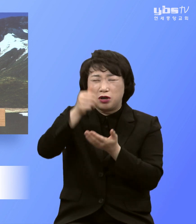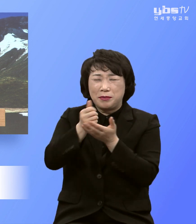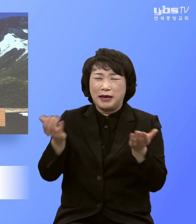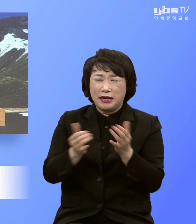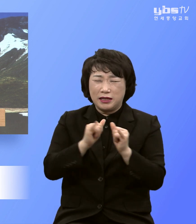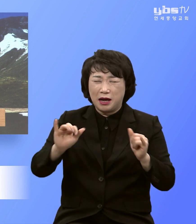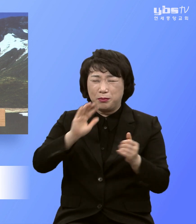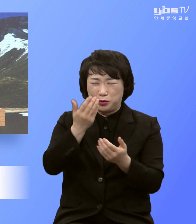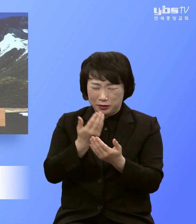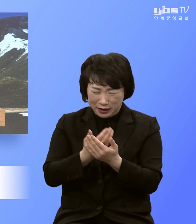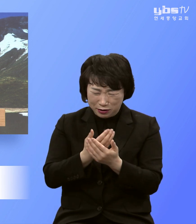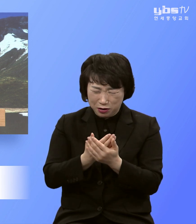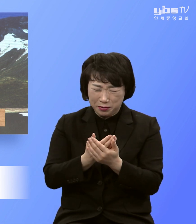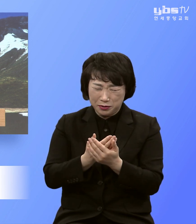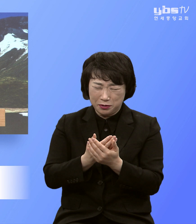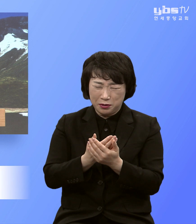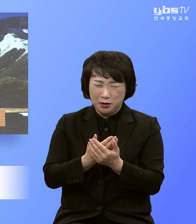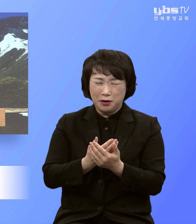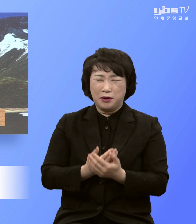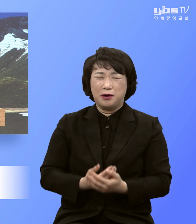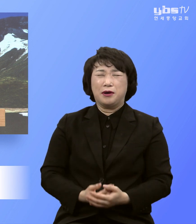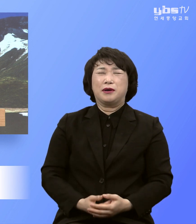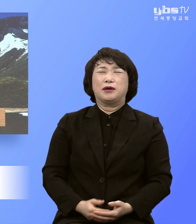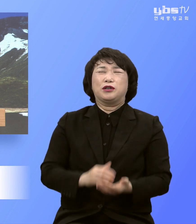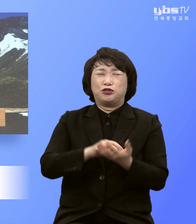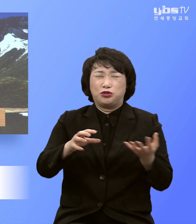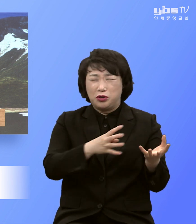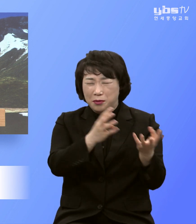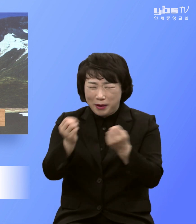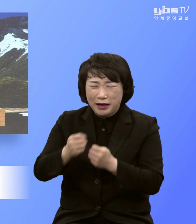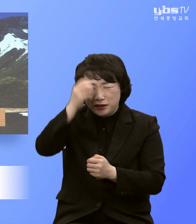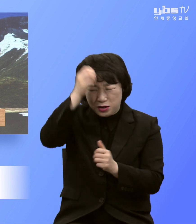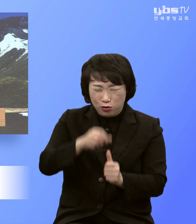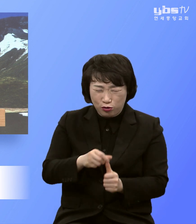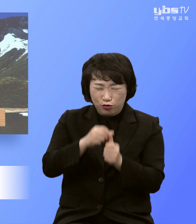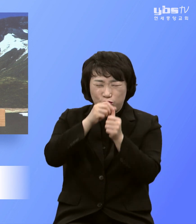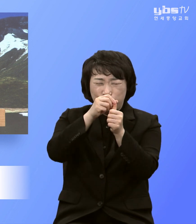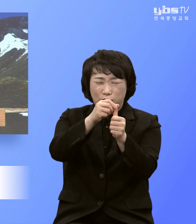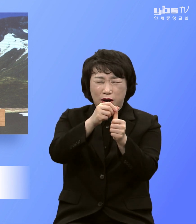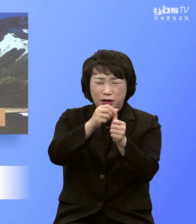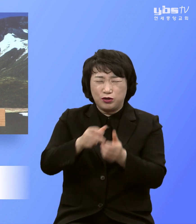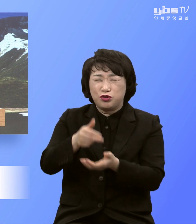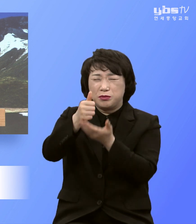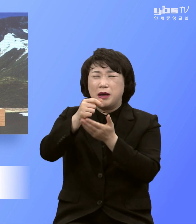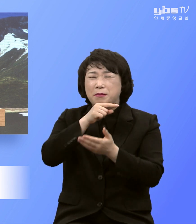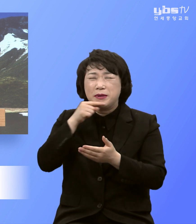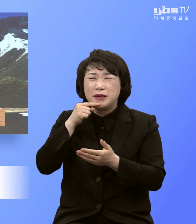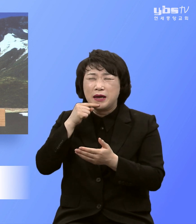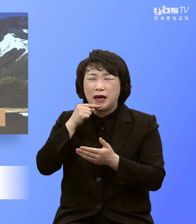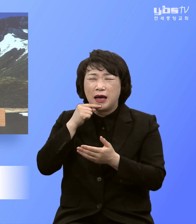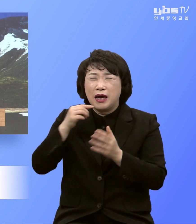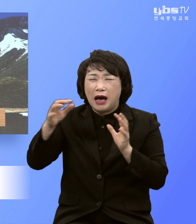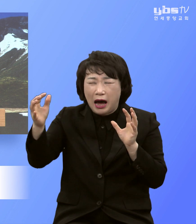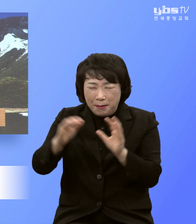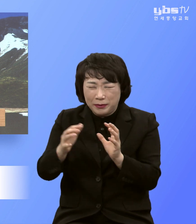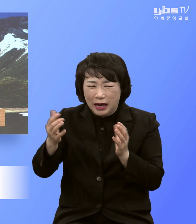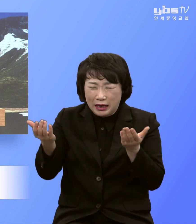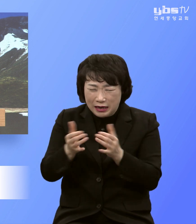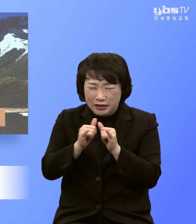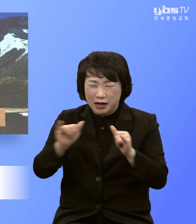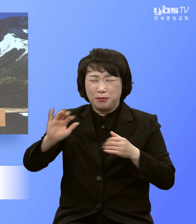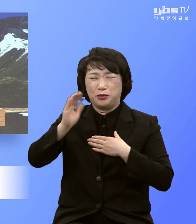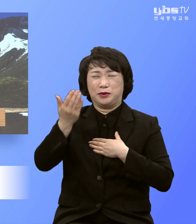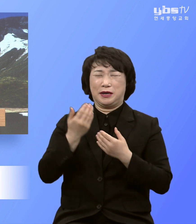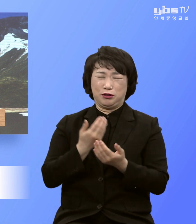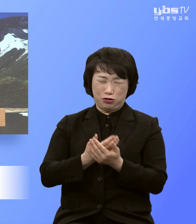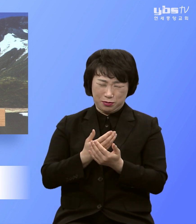일꾼 되게 도와주시옵시고 수많은 영혼 살리는 주님의 피의 동역자가 되게